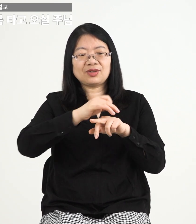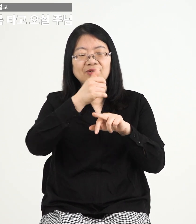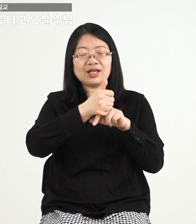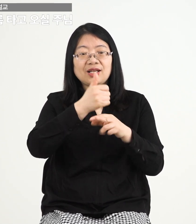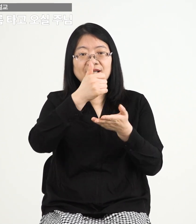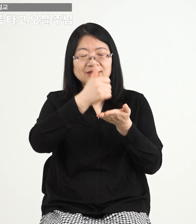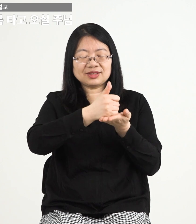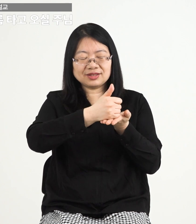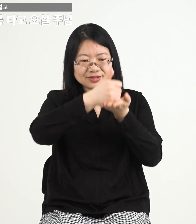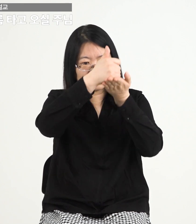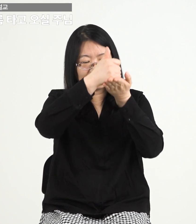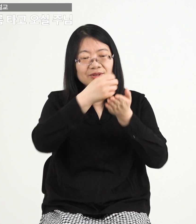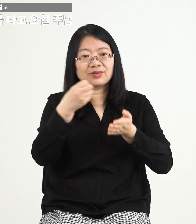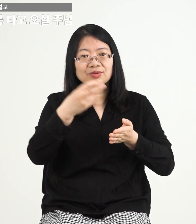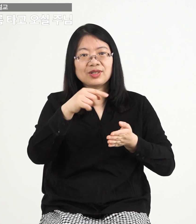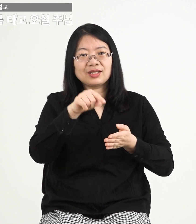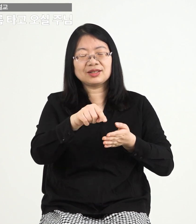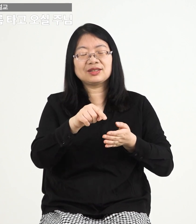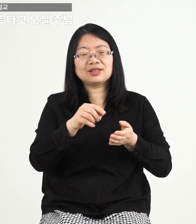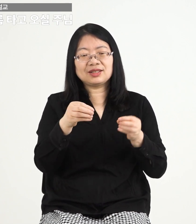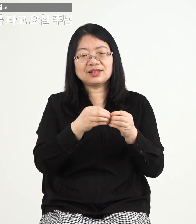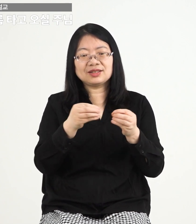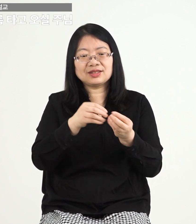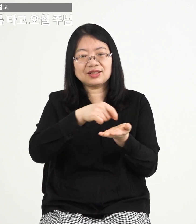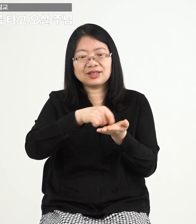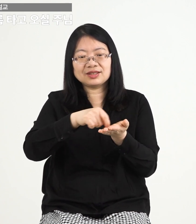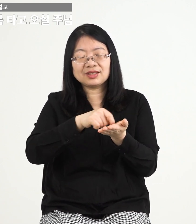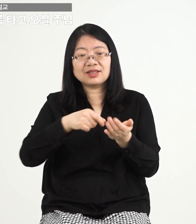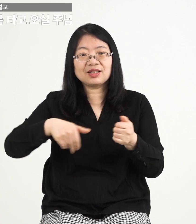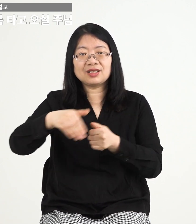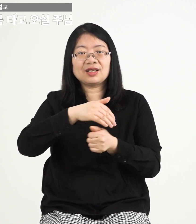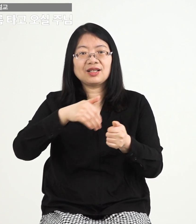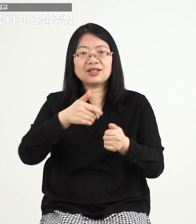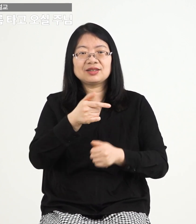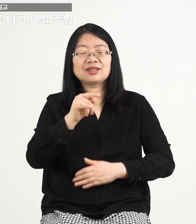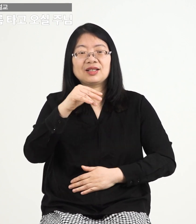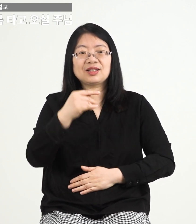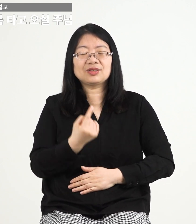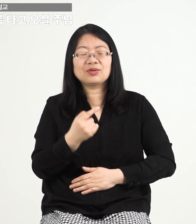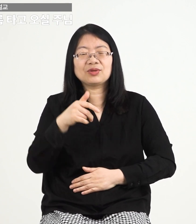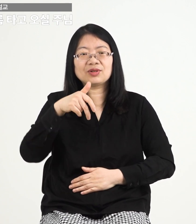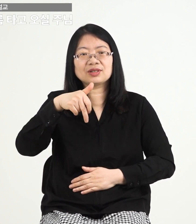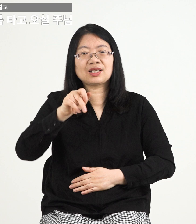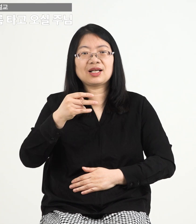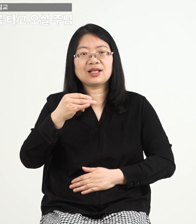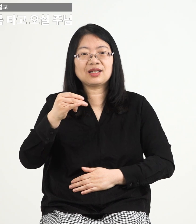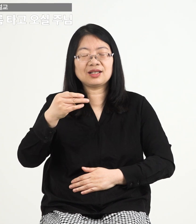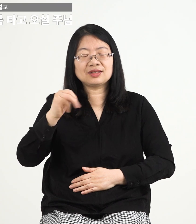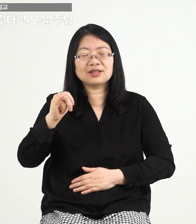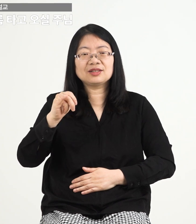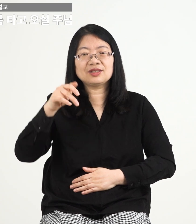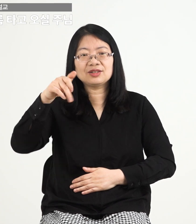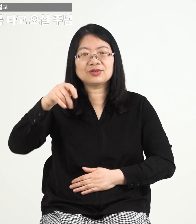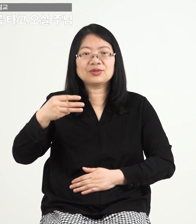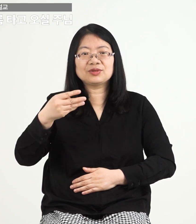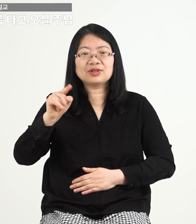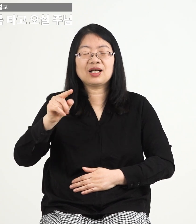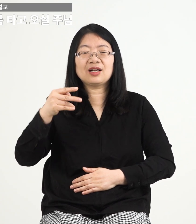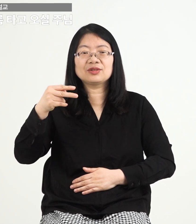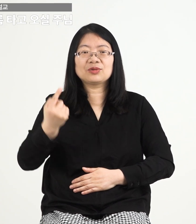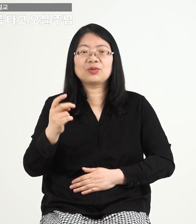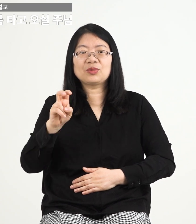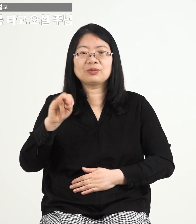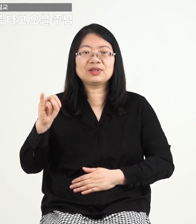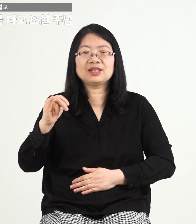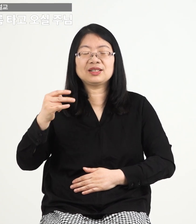황제 숭배와 이 글이 쓰여지던 배경이 네로, 칼리큘라, 도미티아누스, 이건 뭐